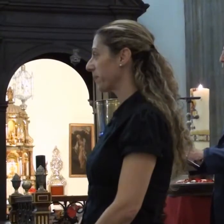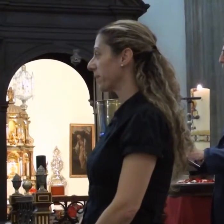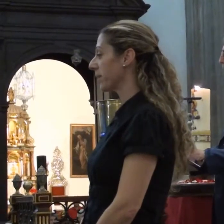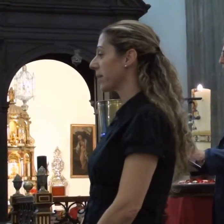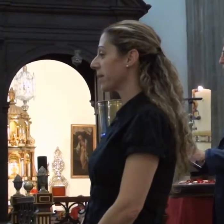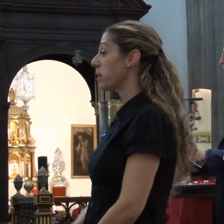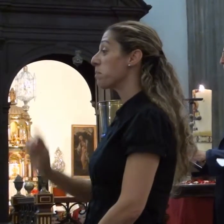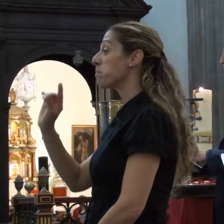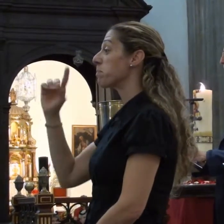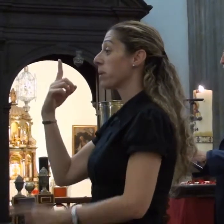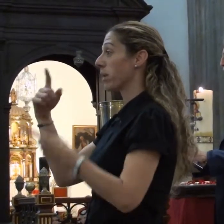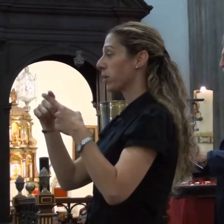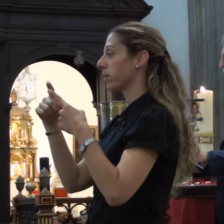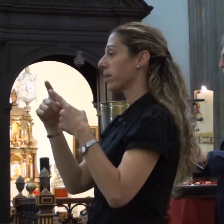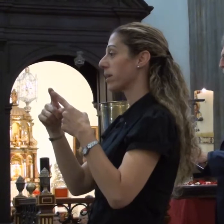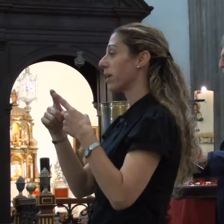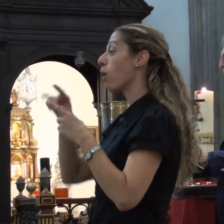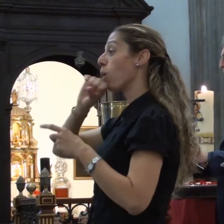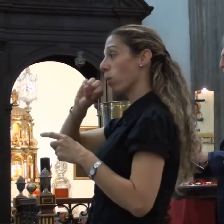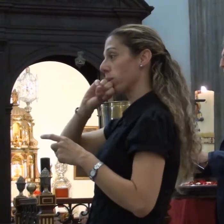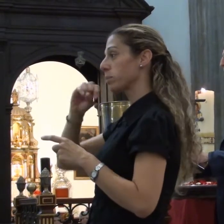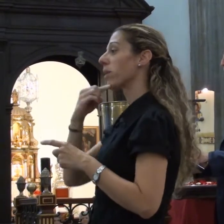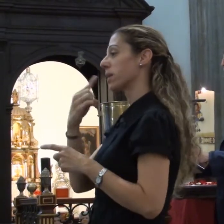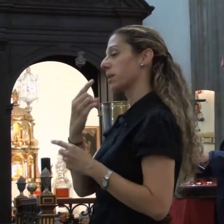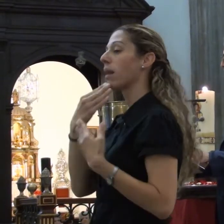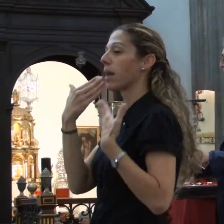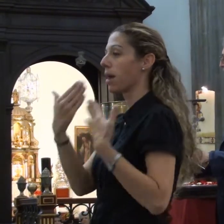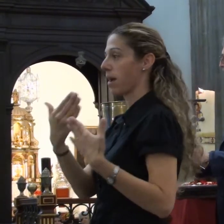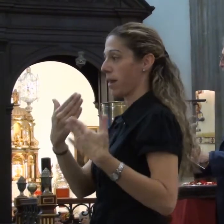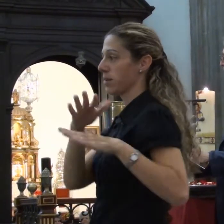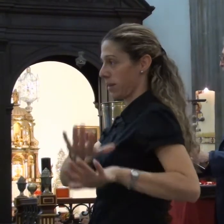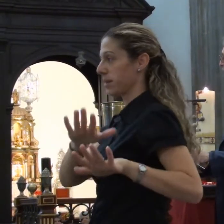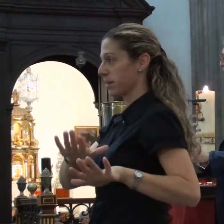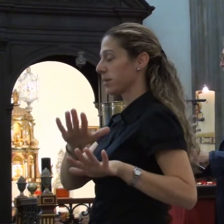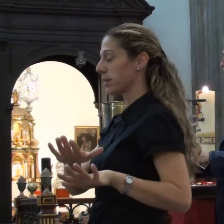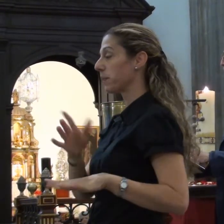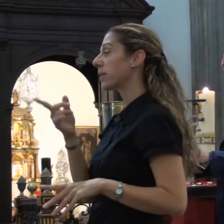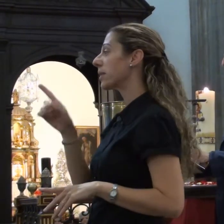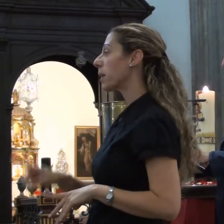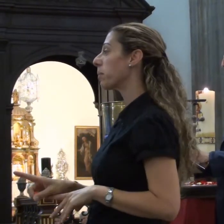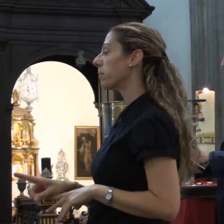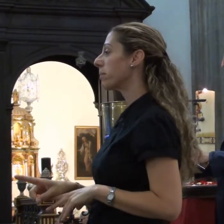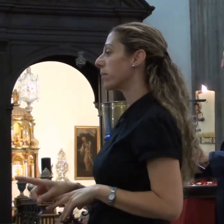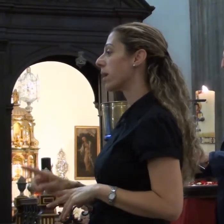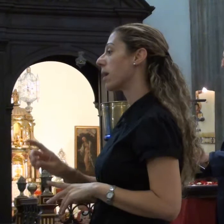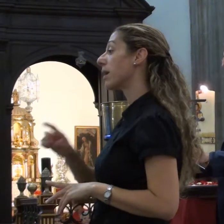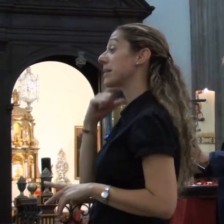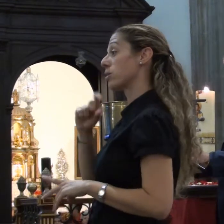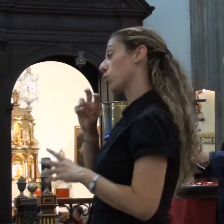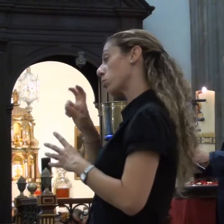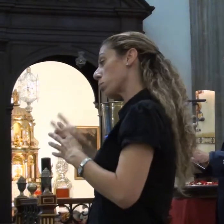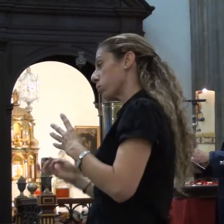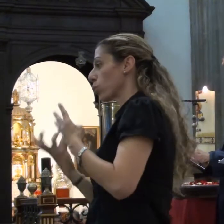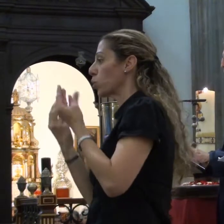el primer lugar agradecer al señor obispo su presencia también otros sacerdotes que nos